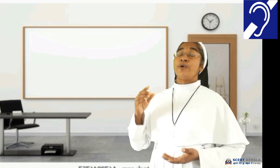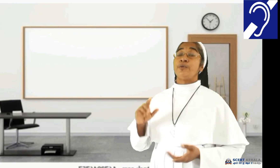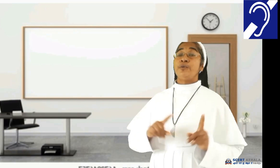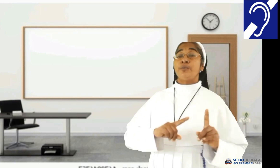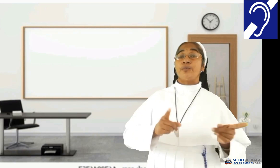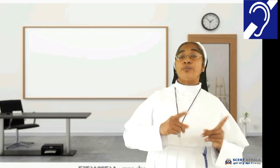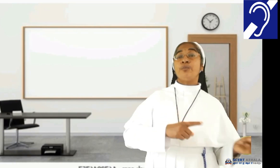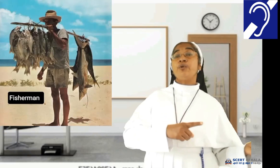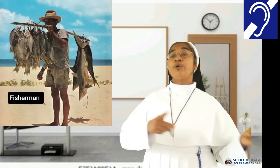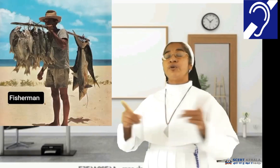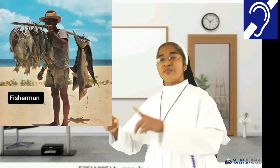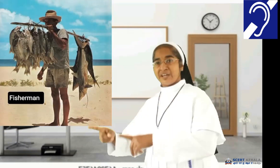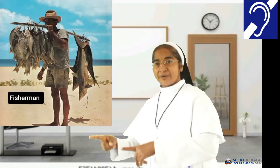ഒരു മുക്കുവനും